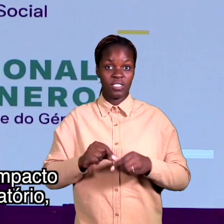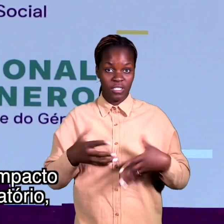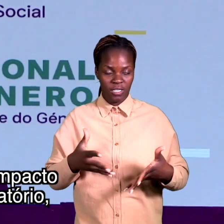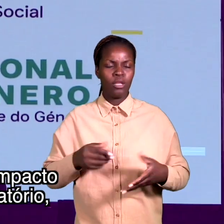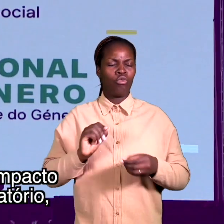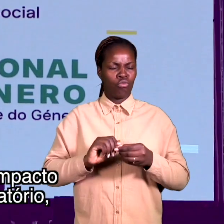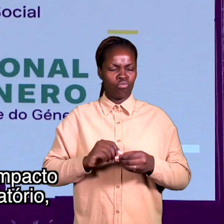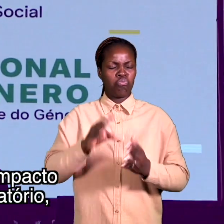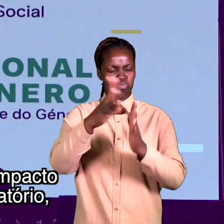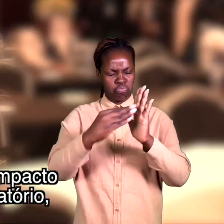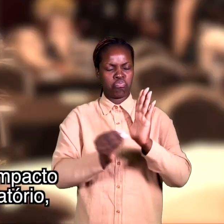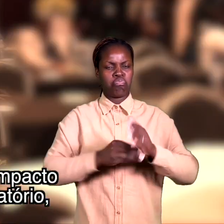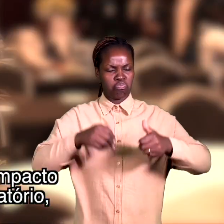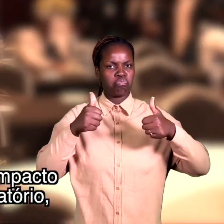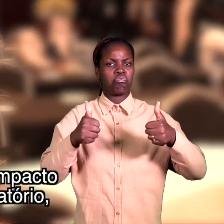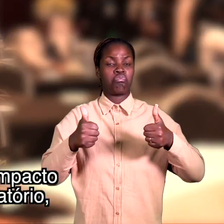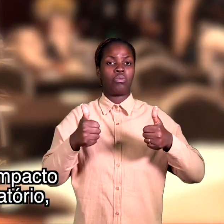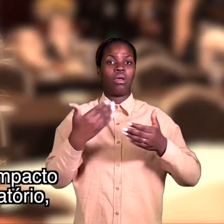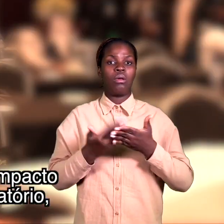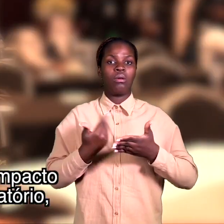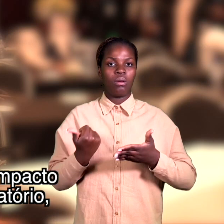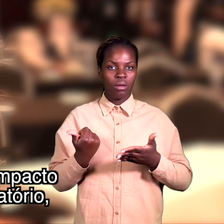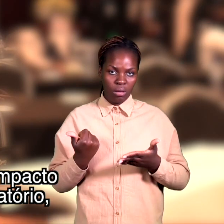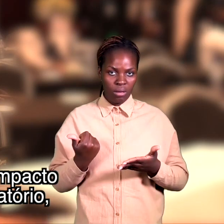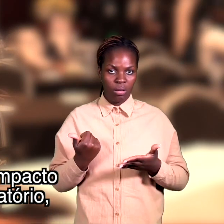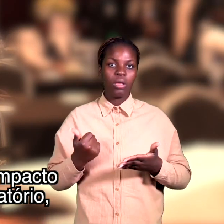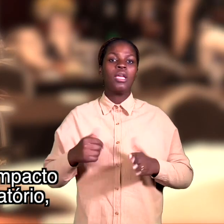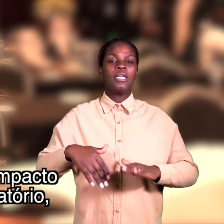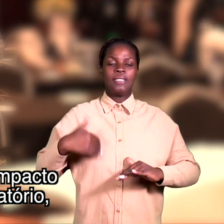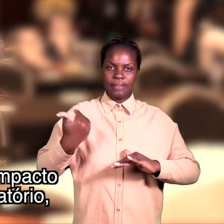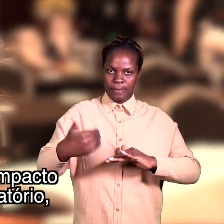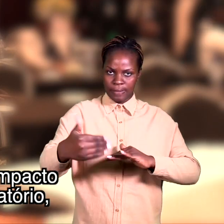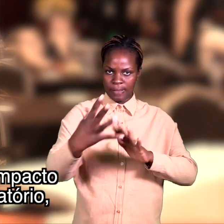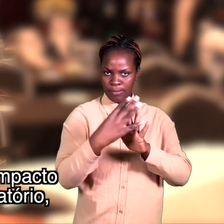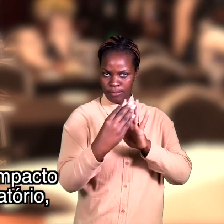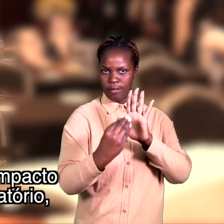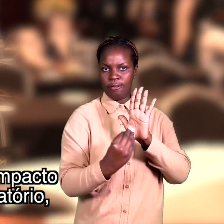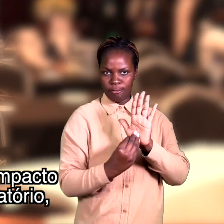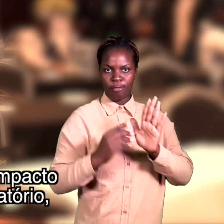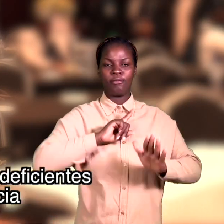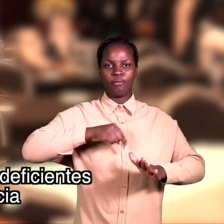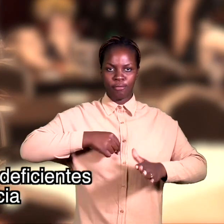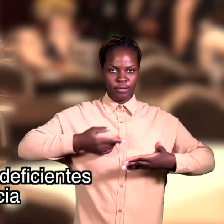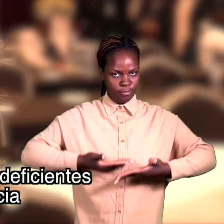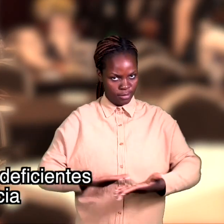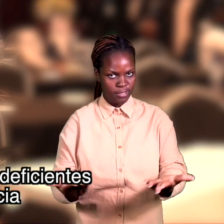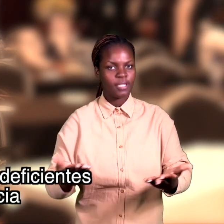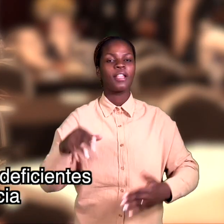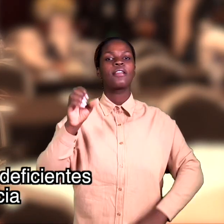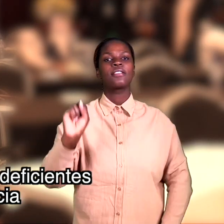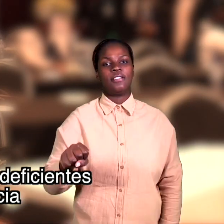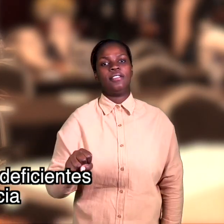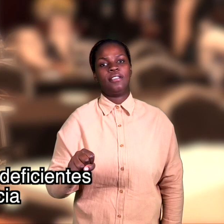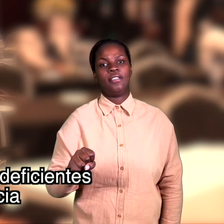atividade tem conhecido um impacto positivo, porque tem-se apresentado o relatório daquelas dificuldades